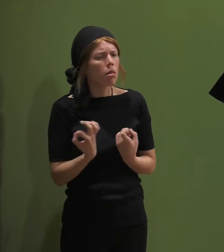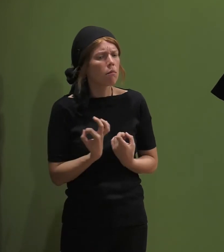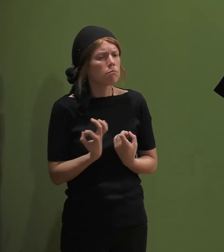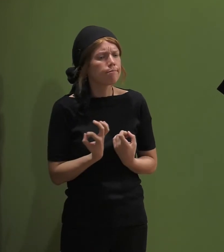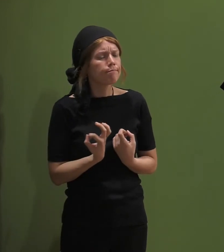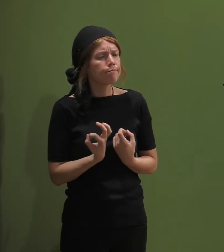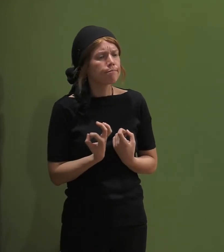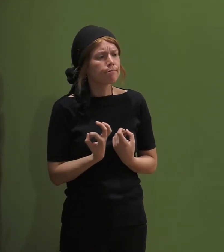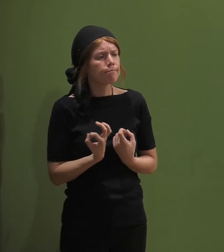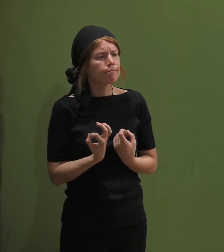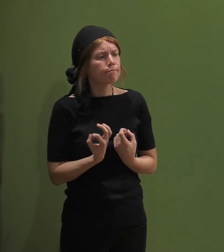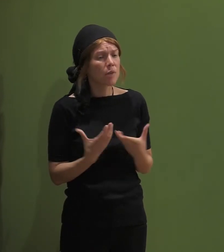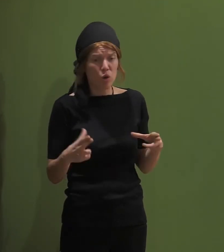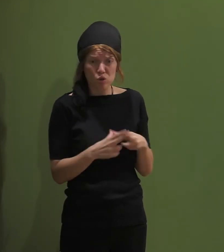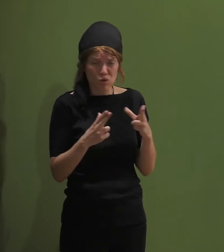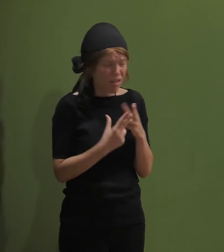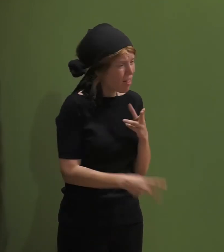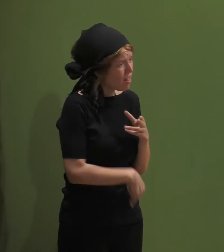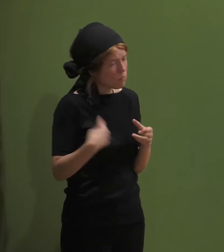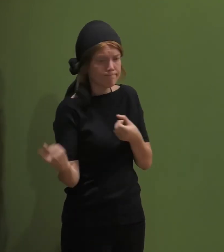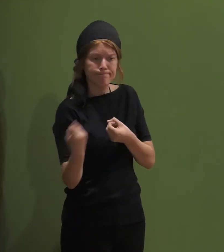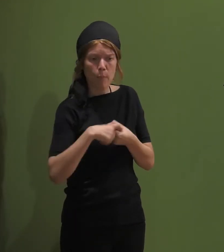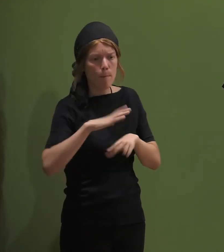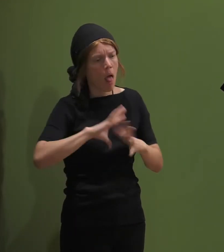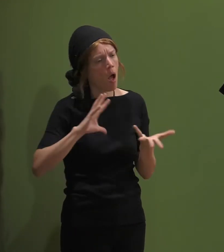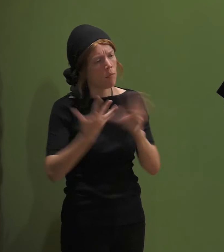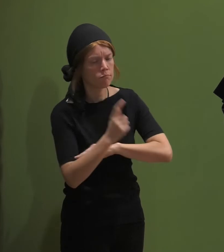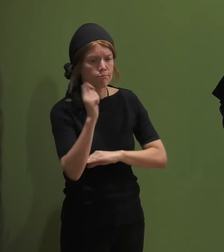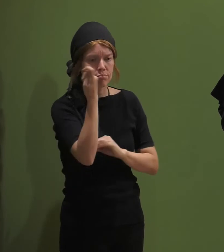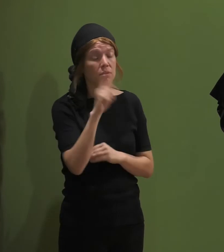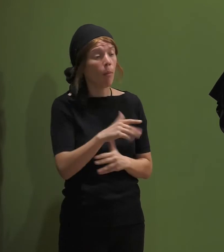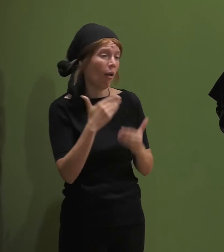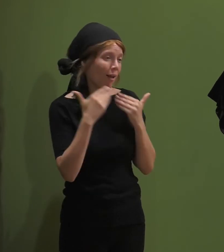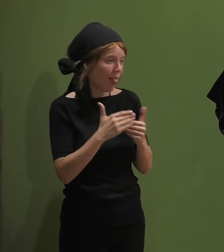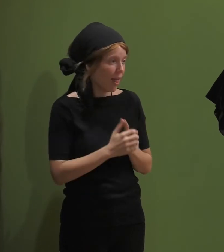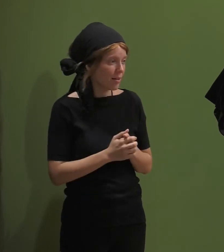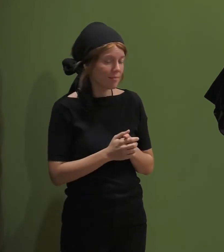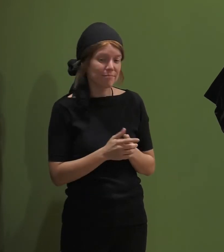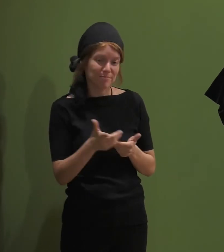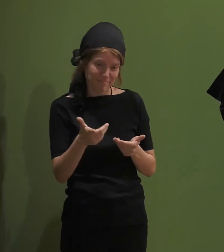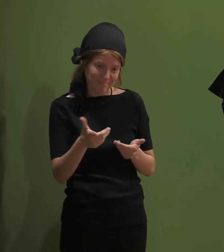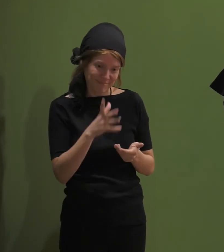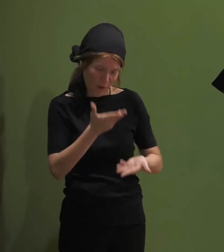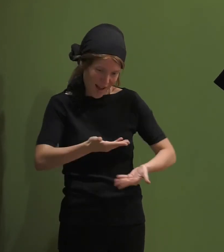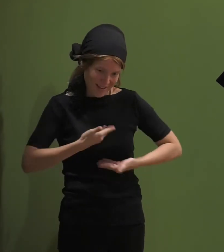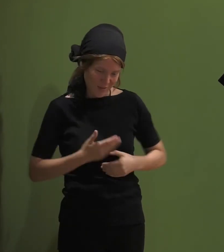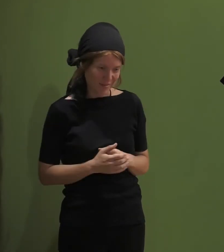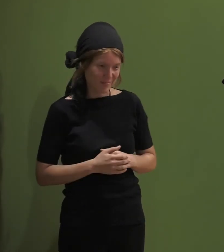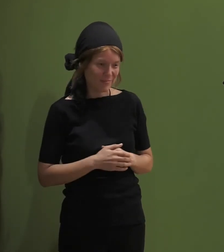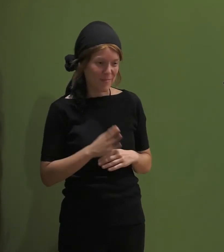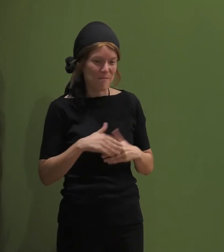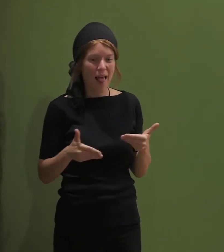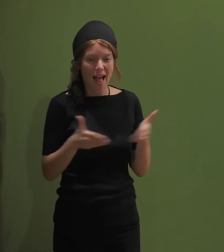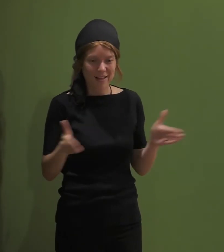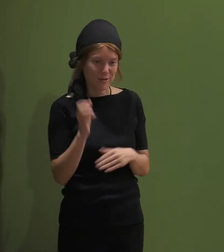necesaria participación de toda la sociedad en esa evolución. También deseo agradecer tu disponibilidad para aceptar